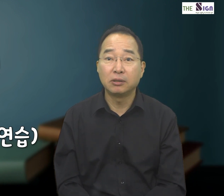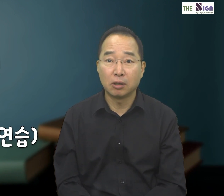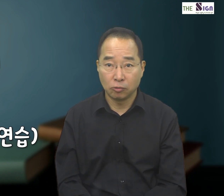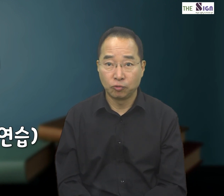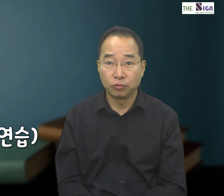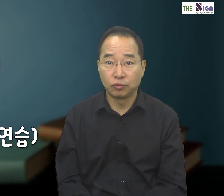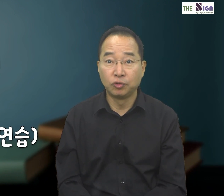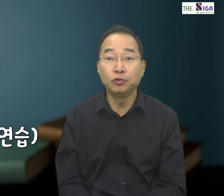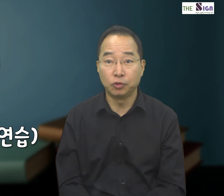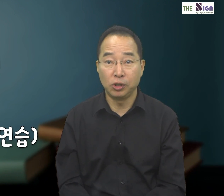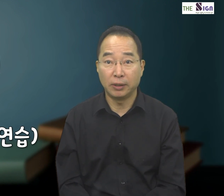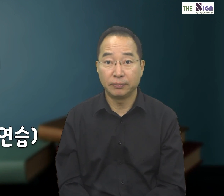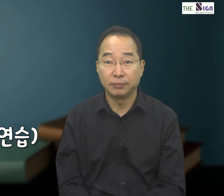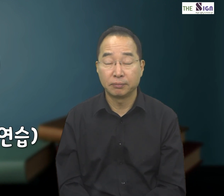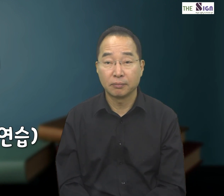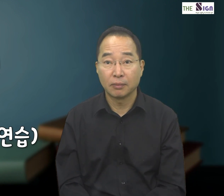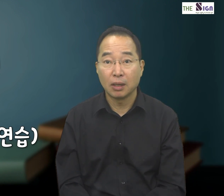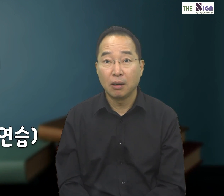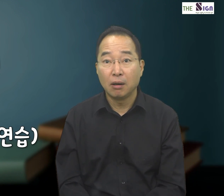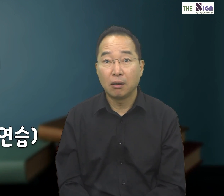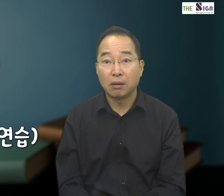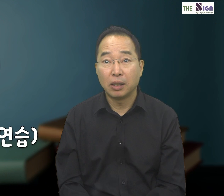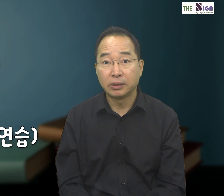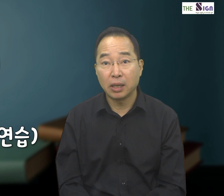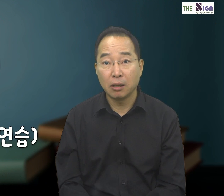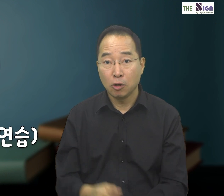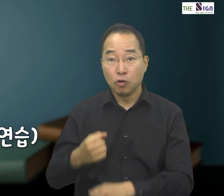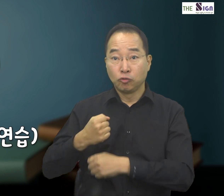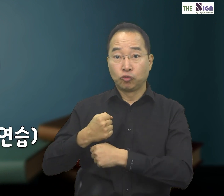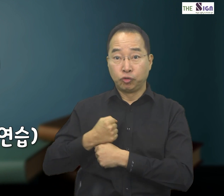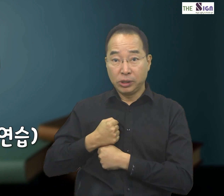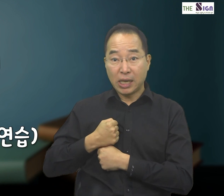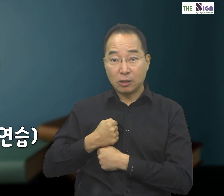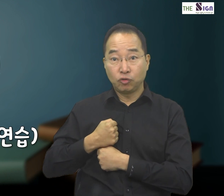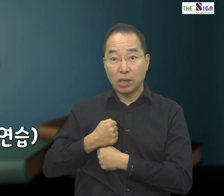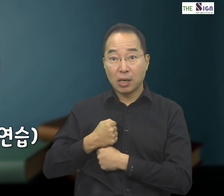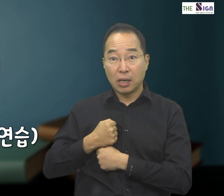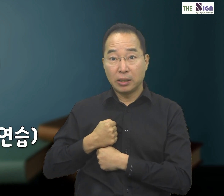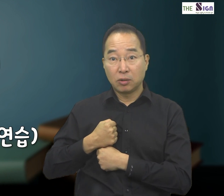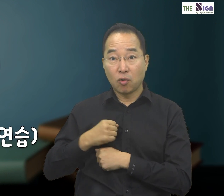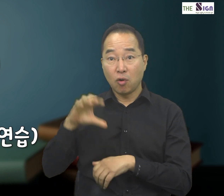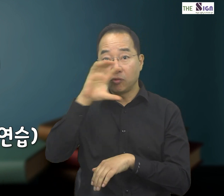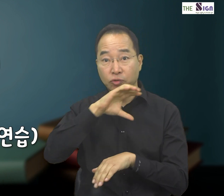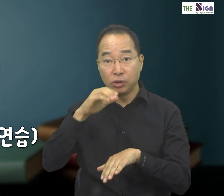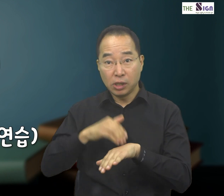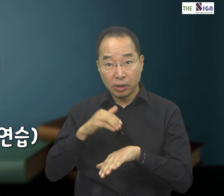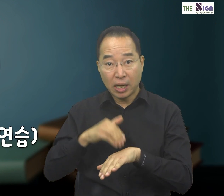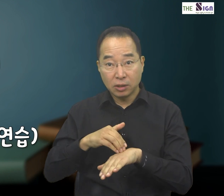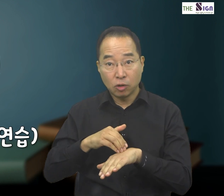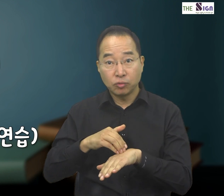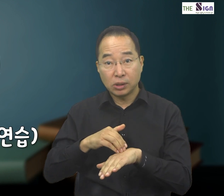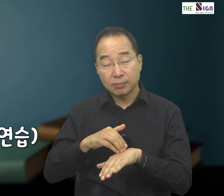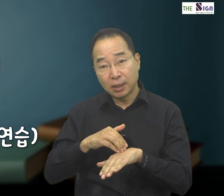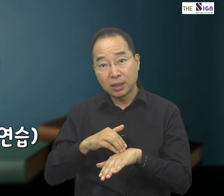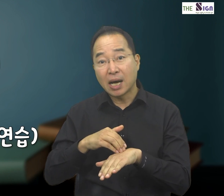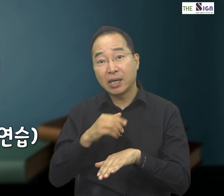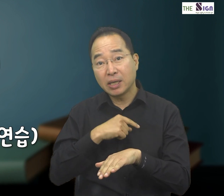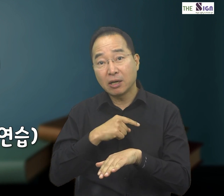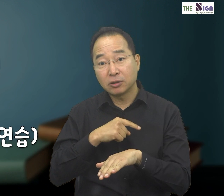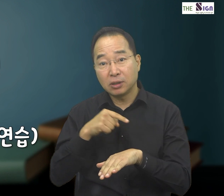들어 군 훈련 할 때 군이라는 수화가 있고 훈련하는 경우도 있지만 아까 얘기한 것은 이렇게